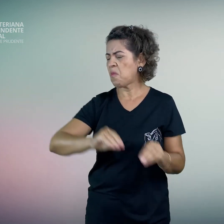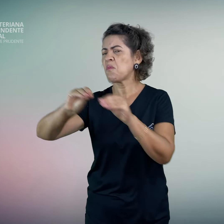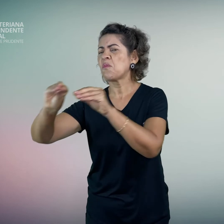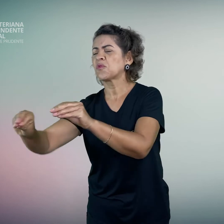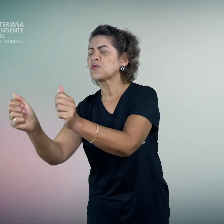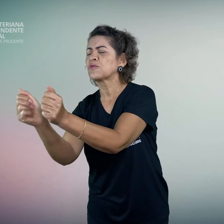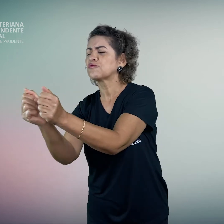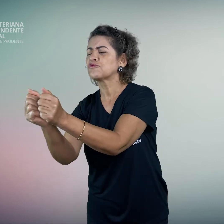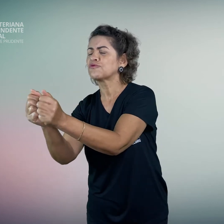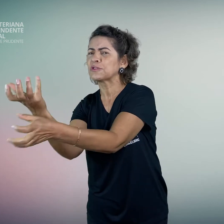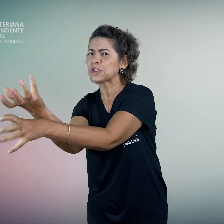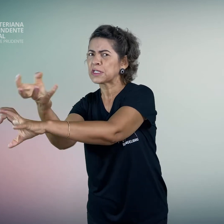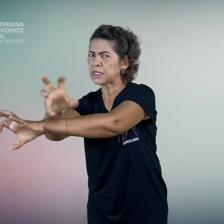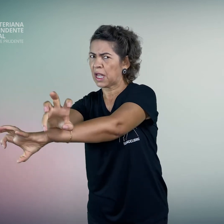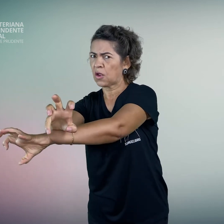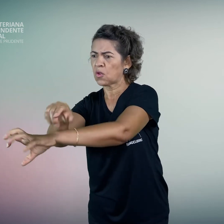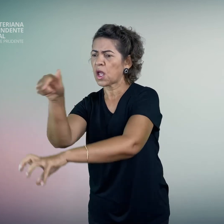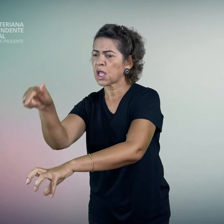num lugar deserto?